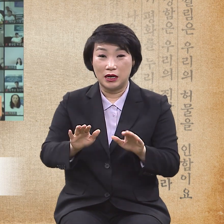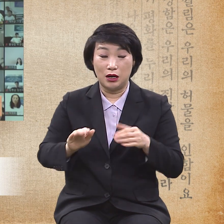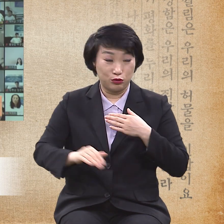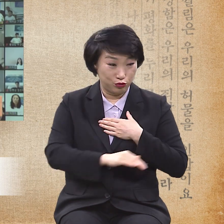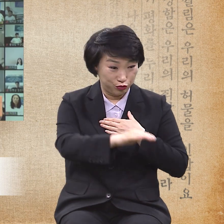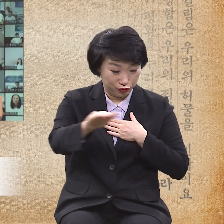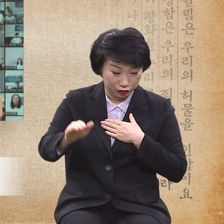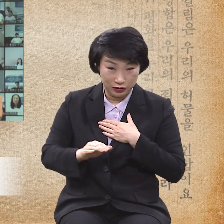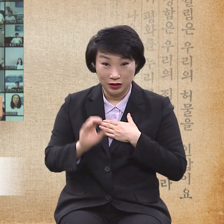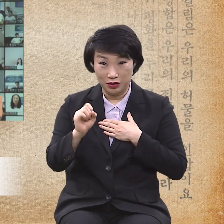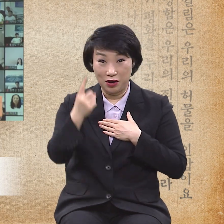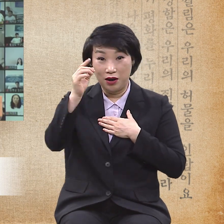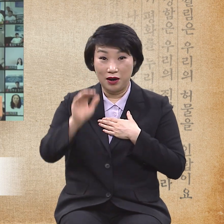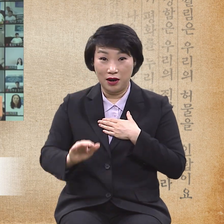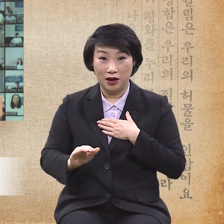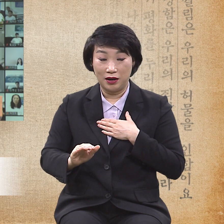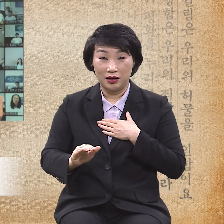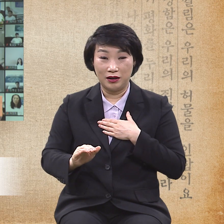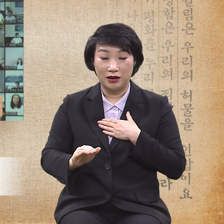우리로부터